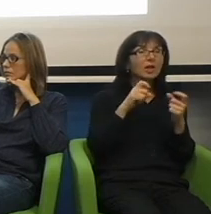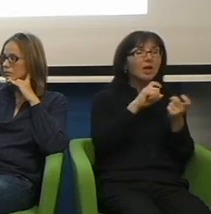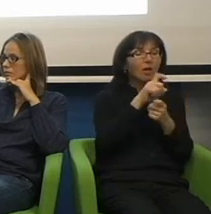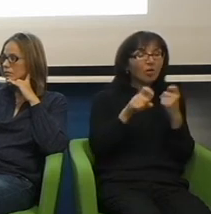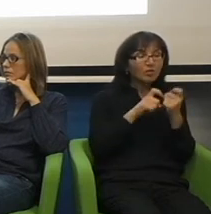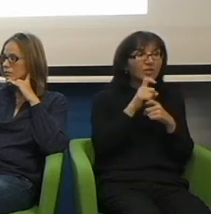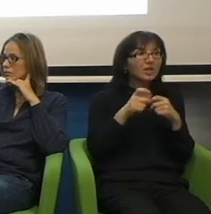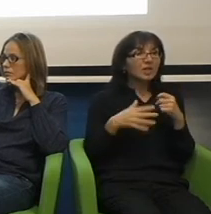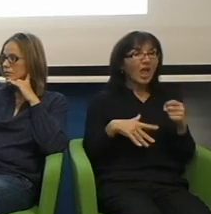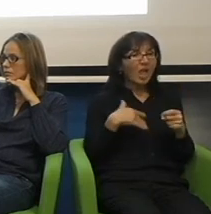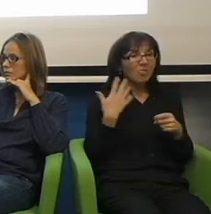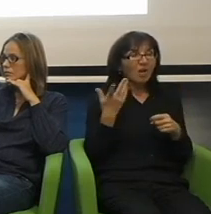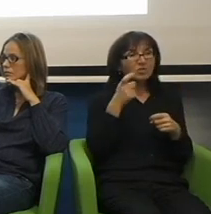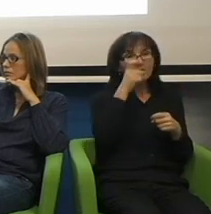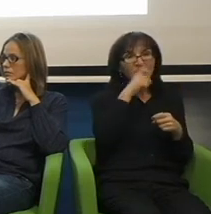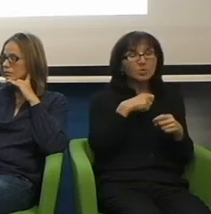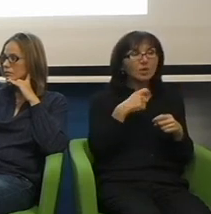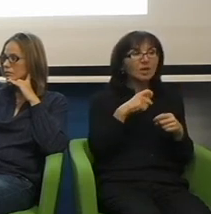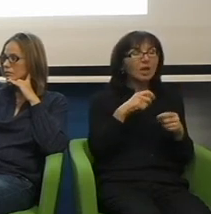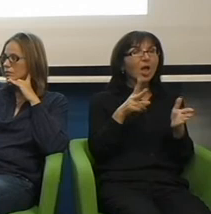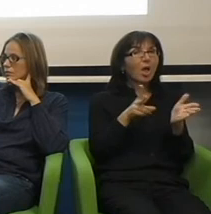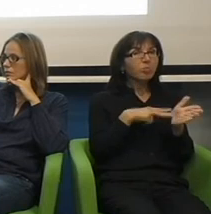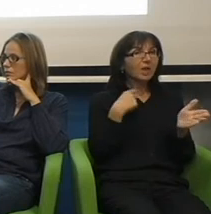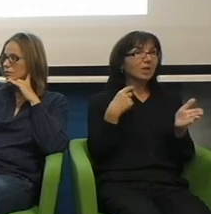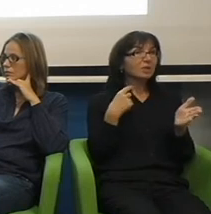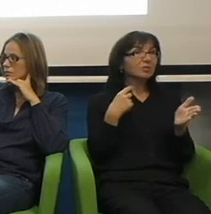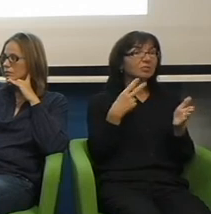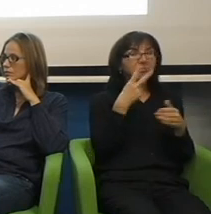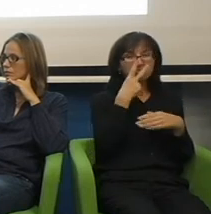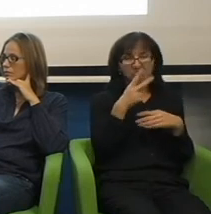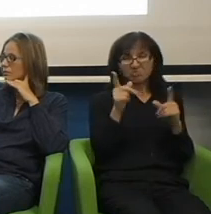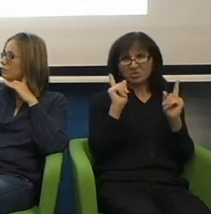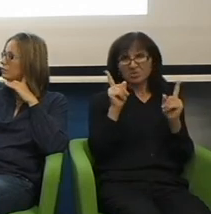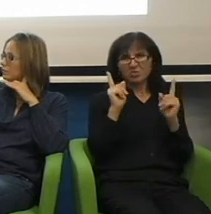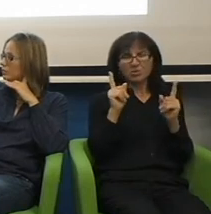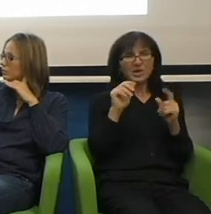ciągle narastały i takiego no braku właśnie zauważenia publicznego?